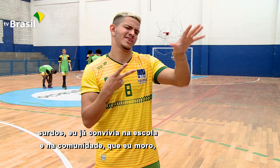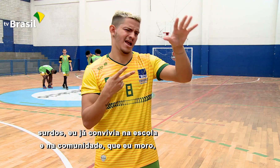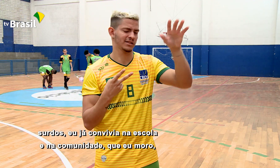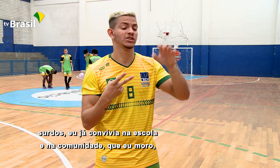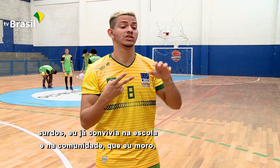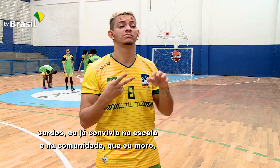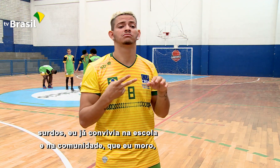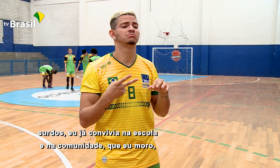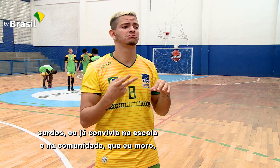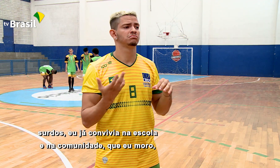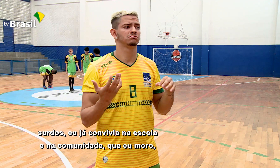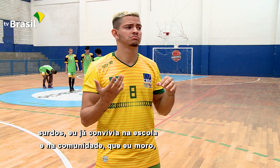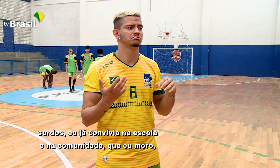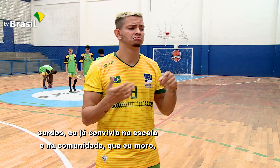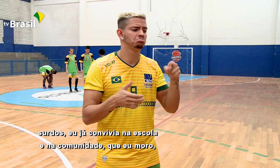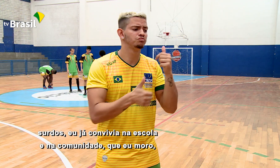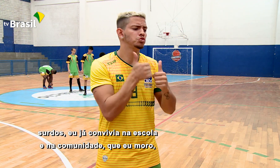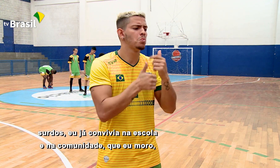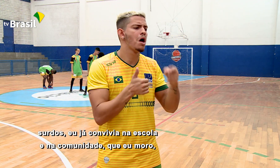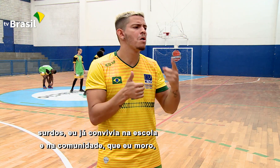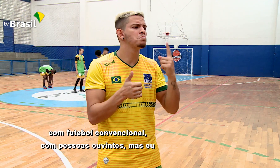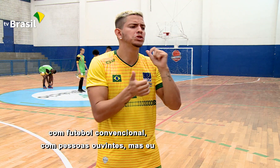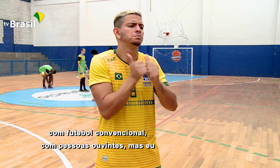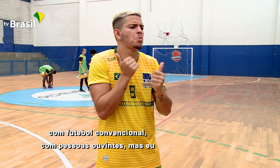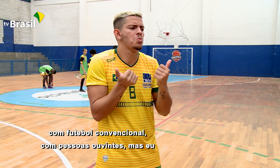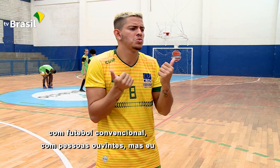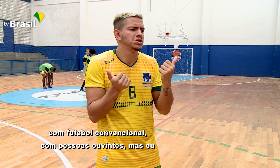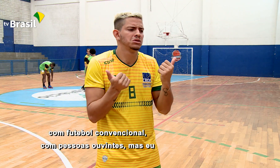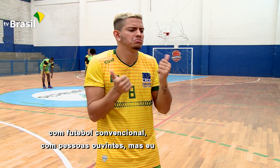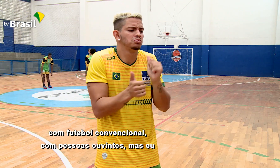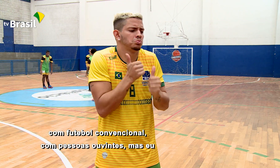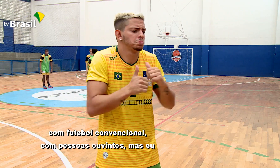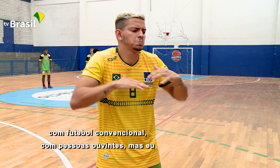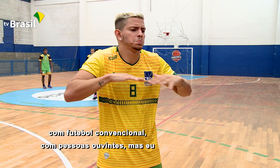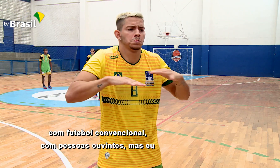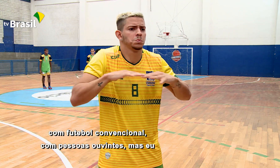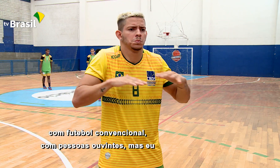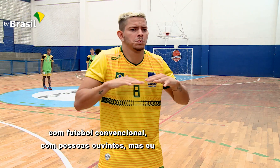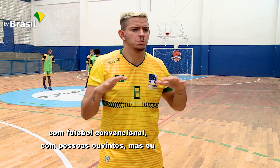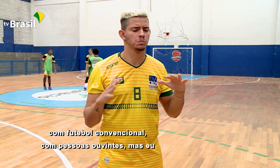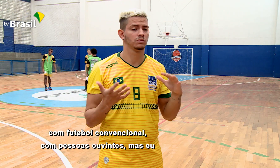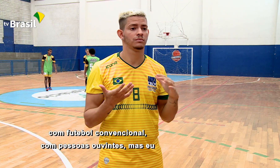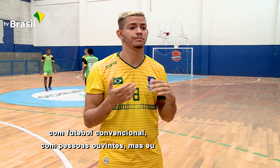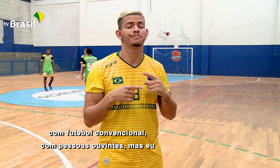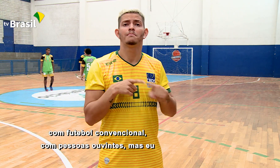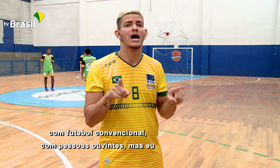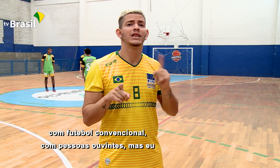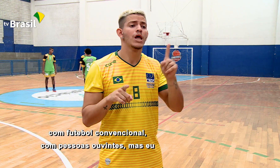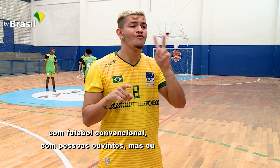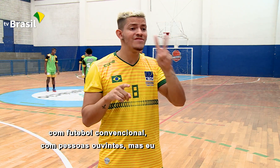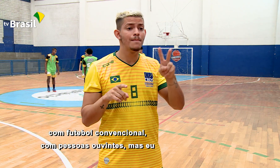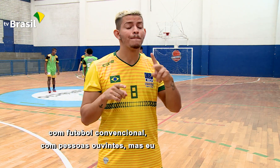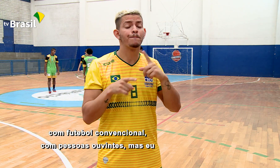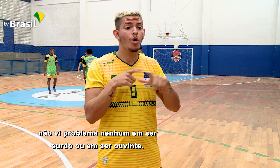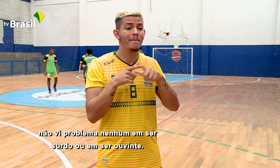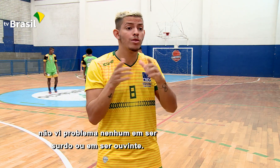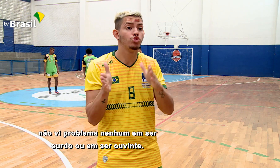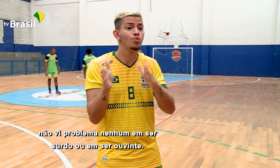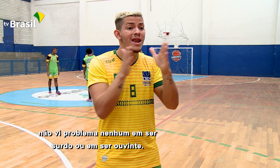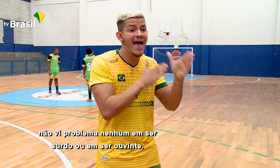na comunidade que eu moro com futebol convencional, com pessoas ouvintes. Mas eu não vi